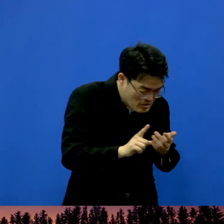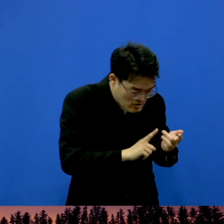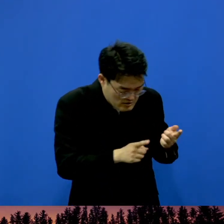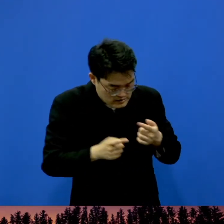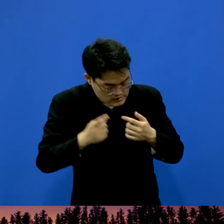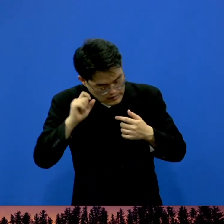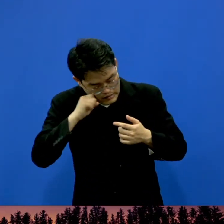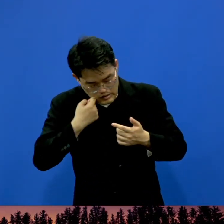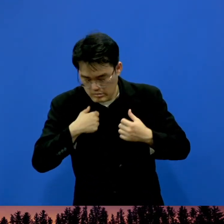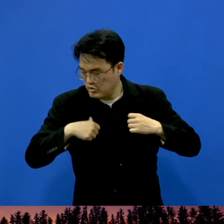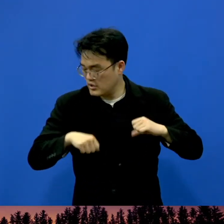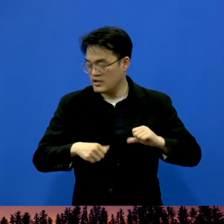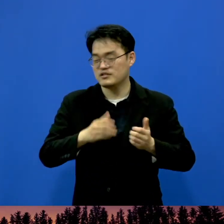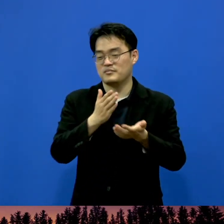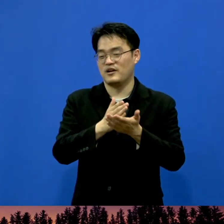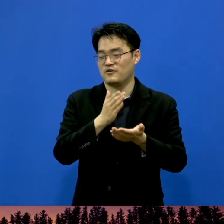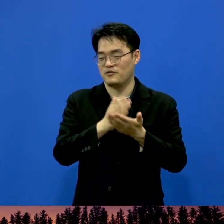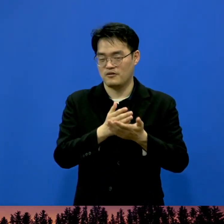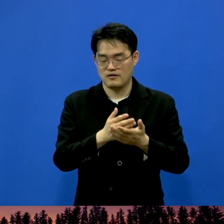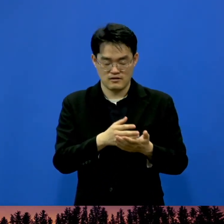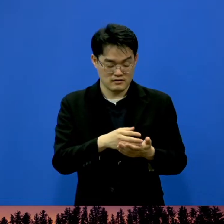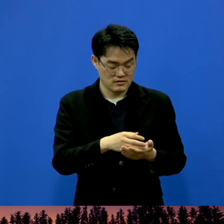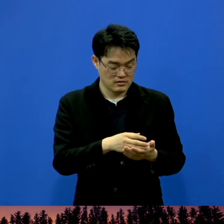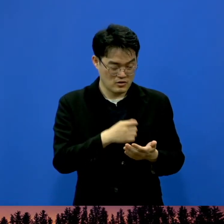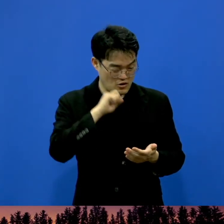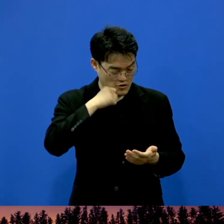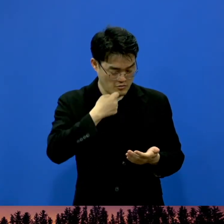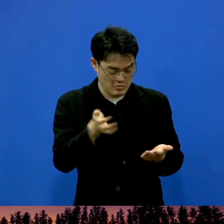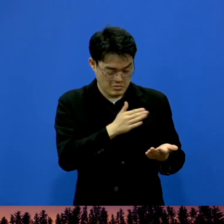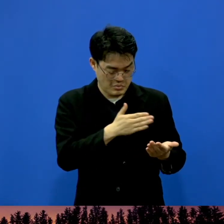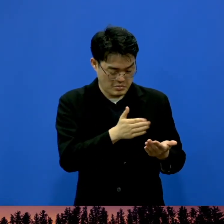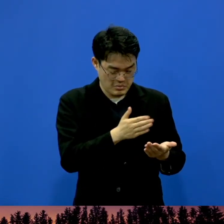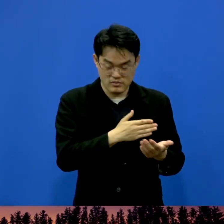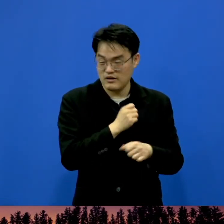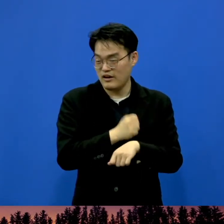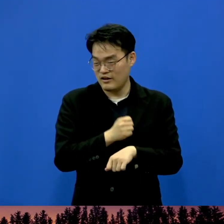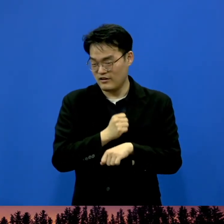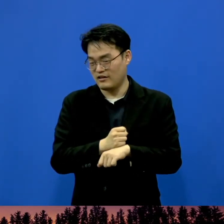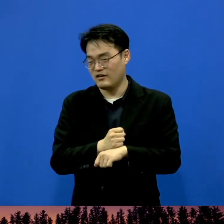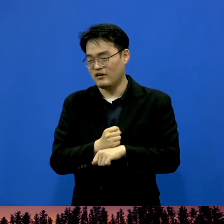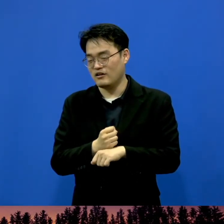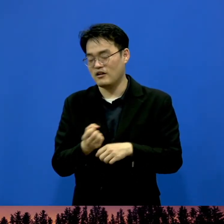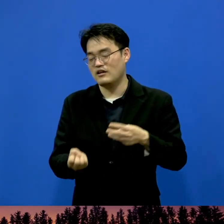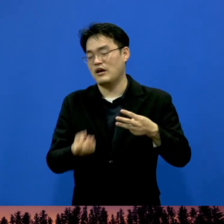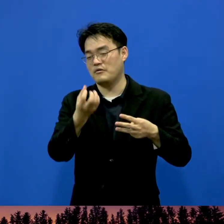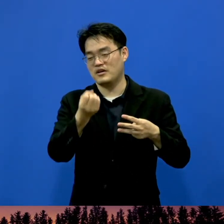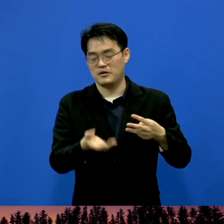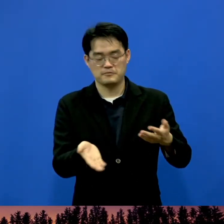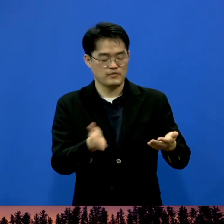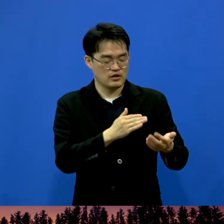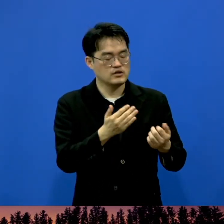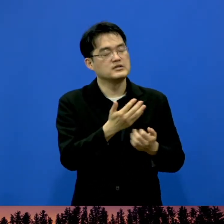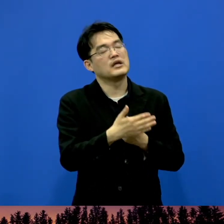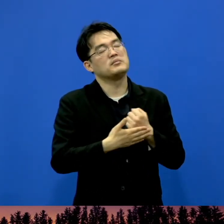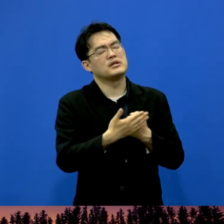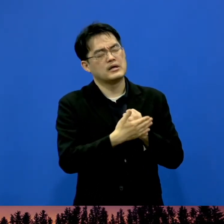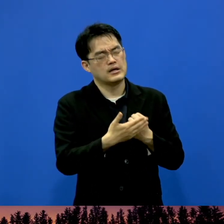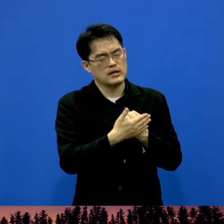어려운 본문을 가지고 너무 싫어하다가 다른 데가 진다 빼고 다른 데 점점 못 읽지 말고 레이기는 그냥 주님의 은혜입니다 하고